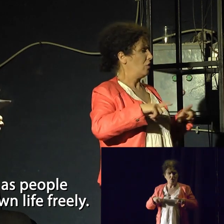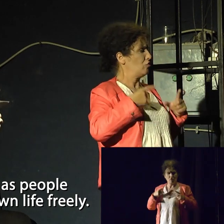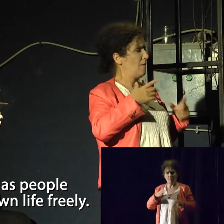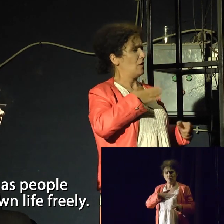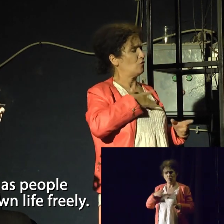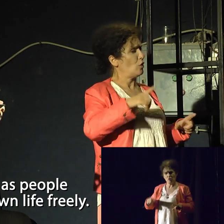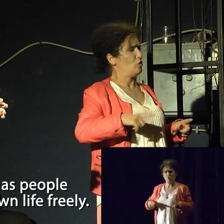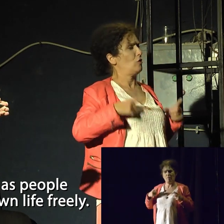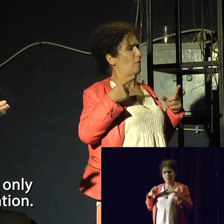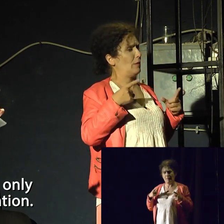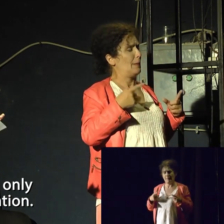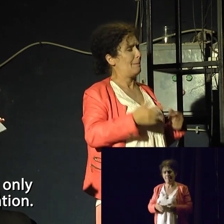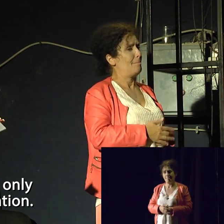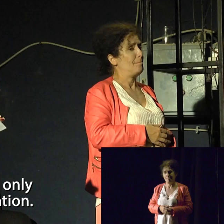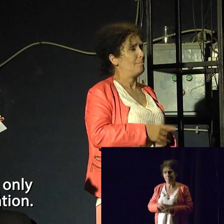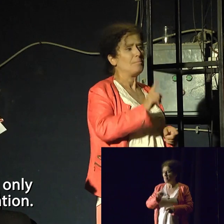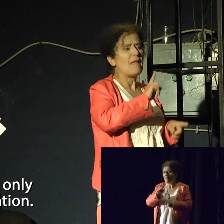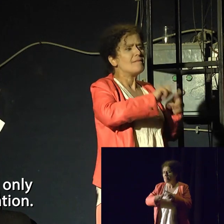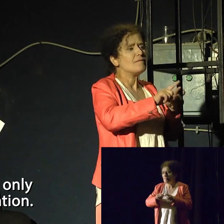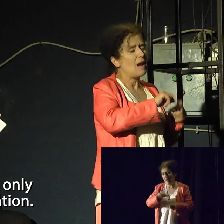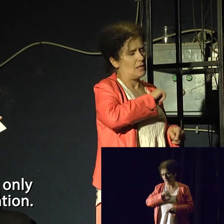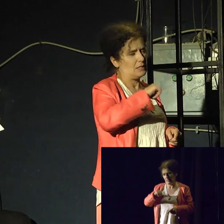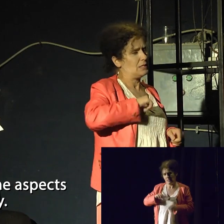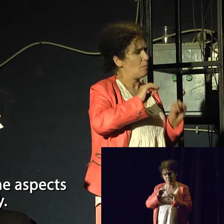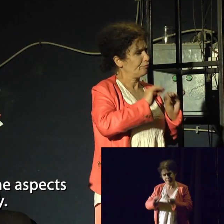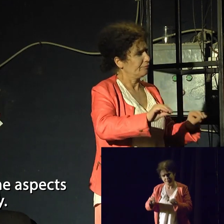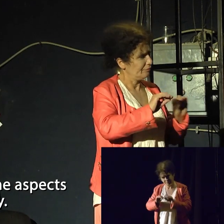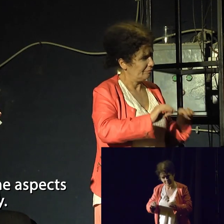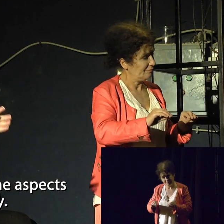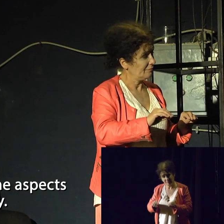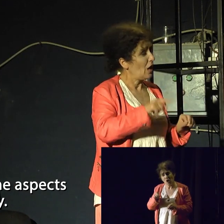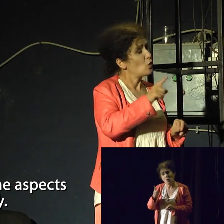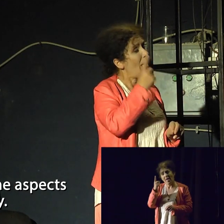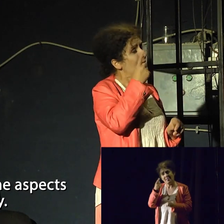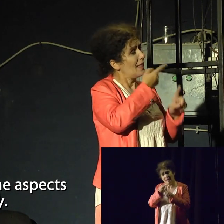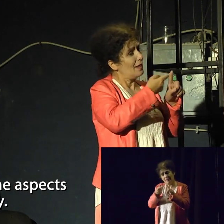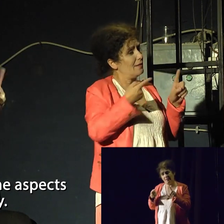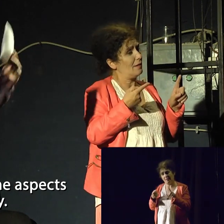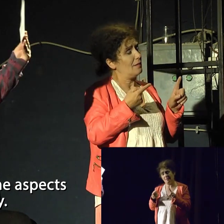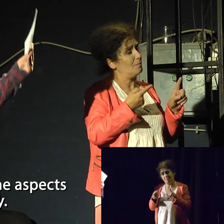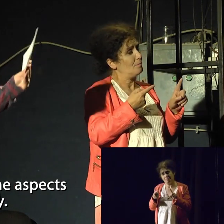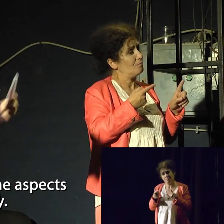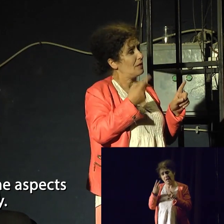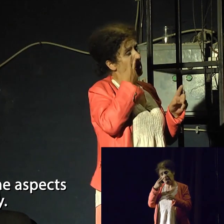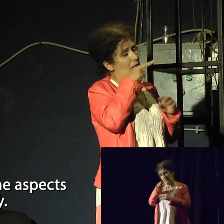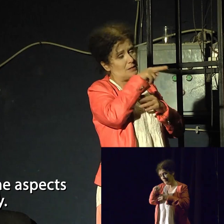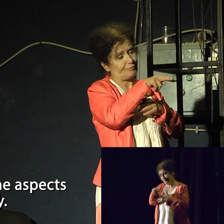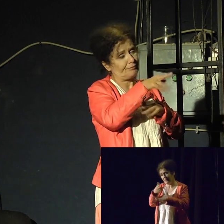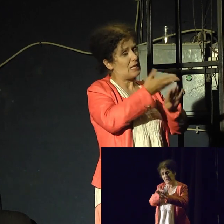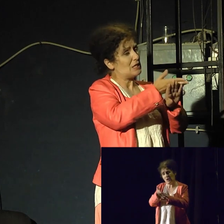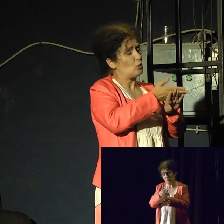живот. Не фали само образование. Тоа е само еден од аспектите на